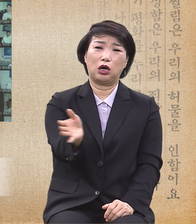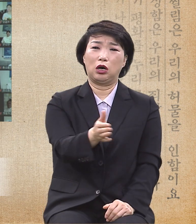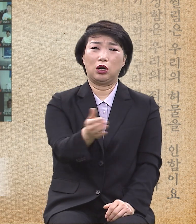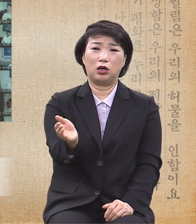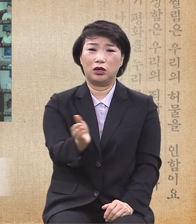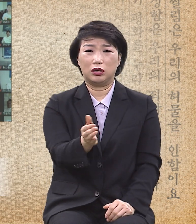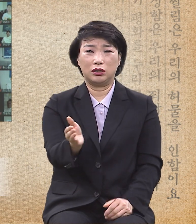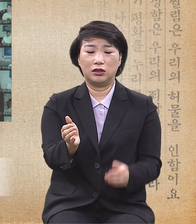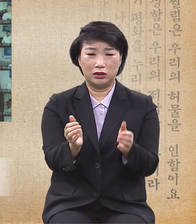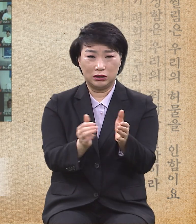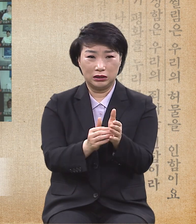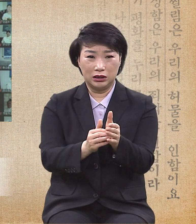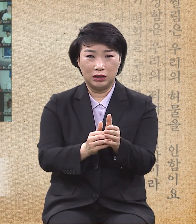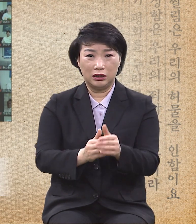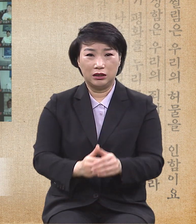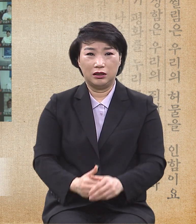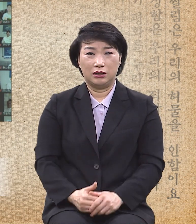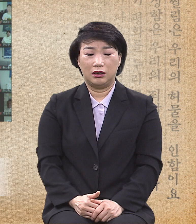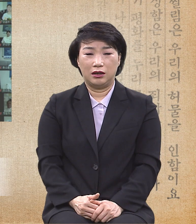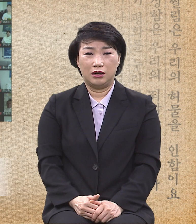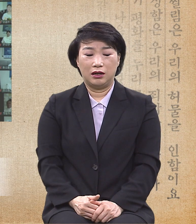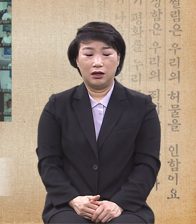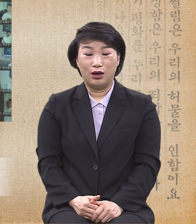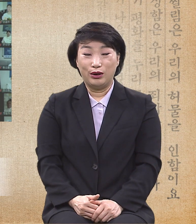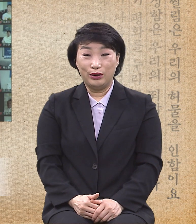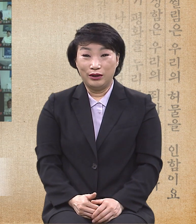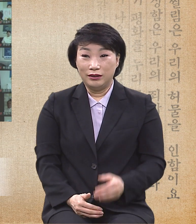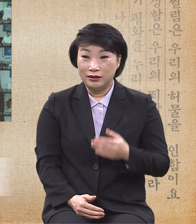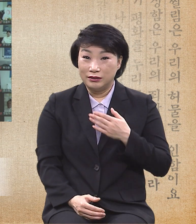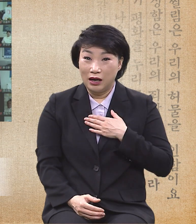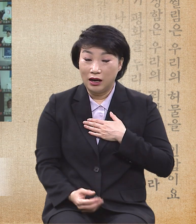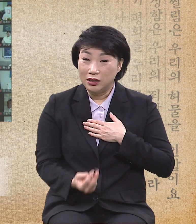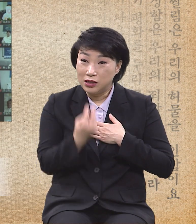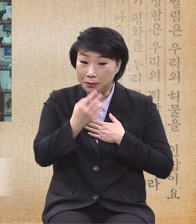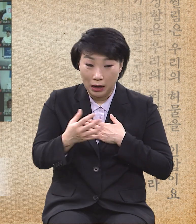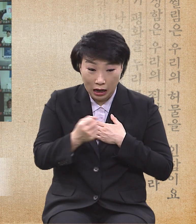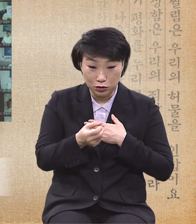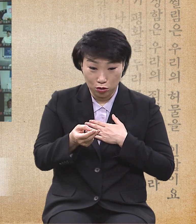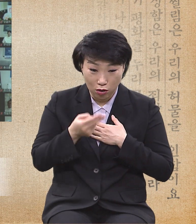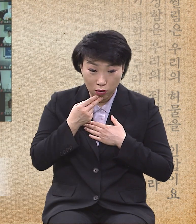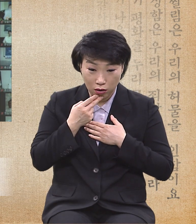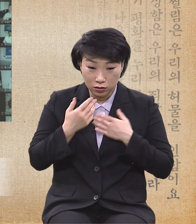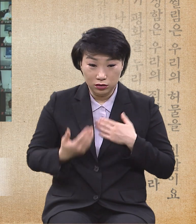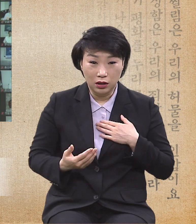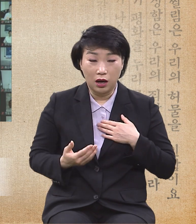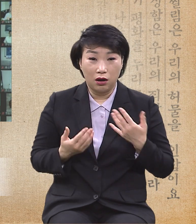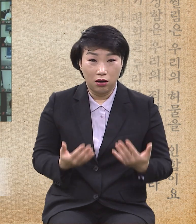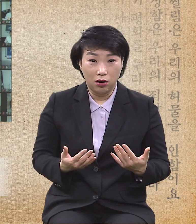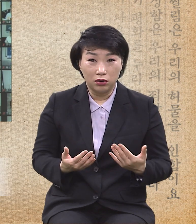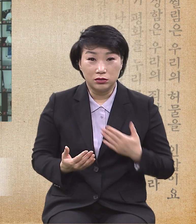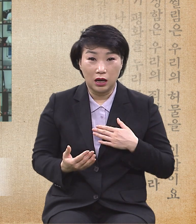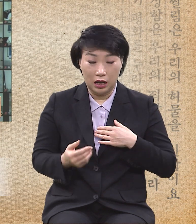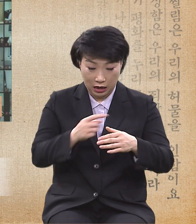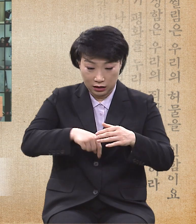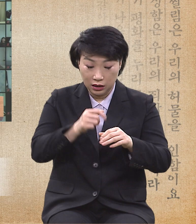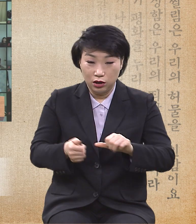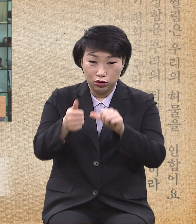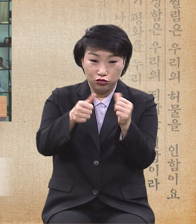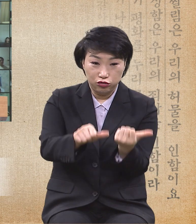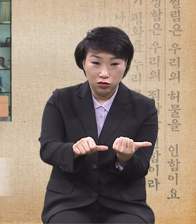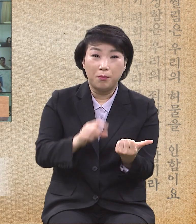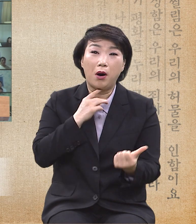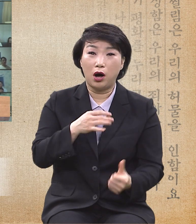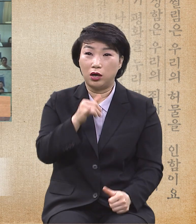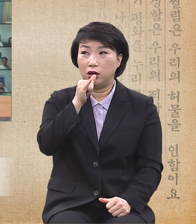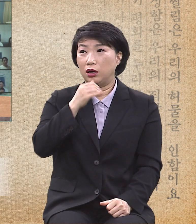속에 생명이 없느니라. 그럼 생명이 없단 말은 우리 속에 죽음, 사망만